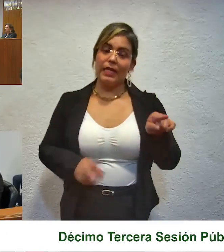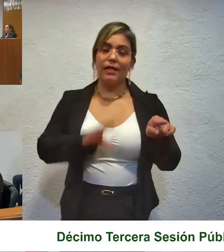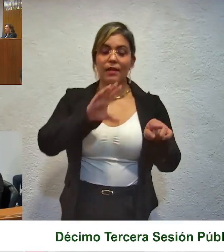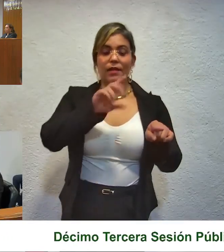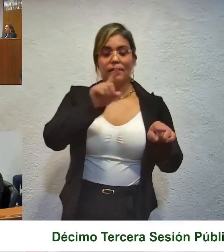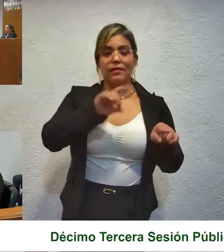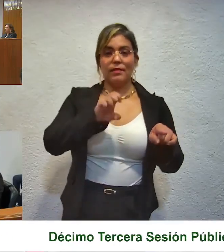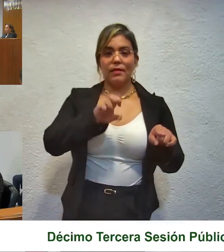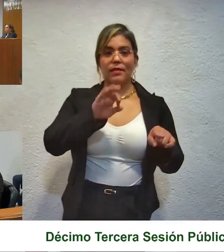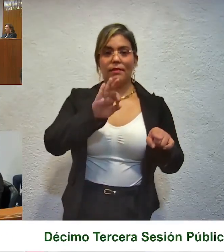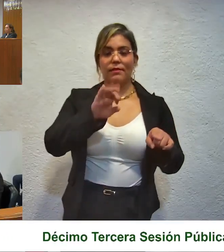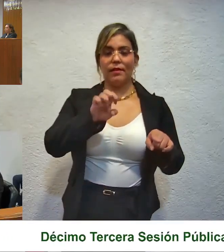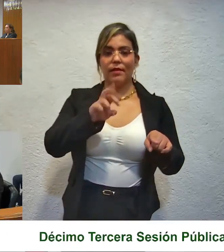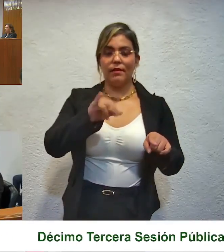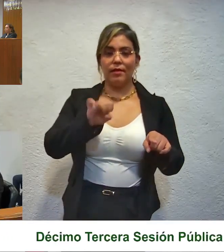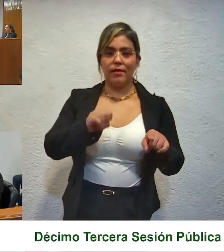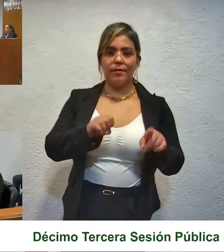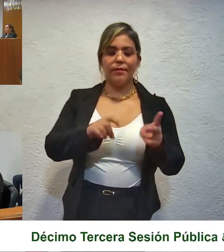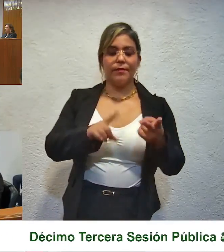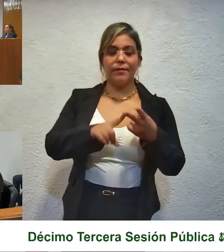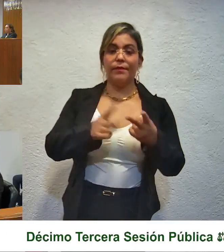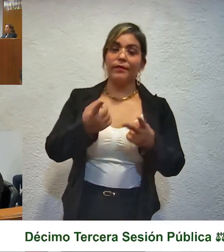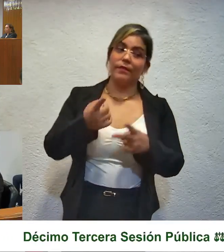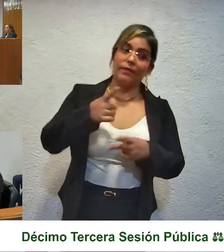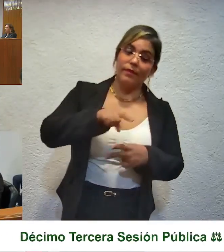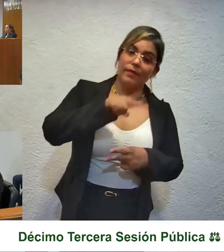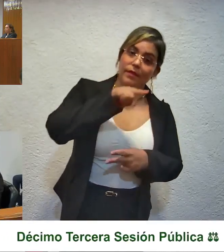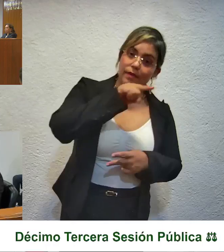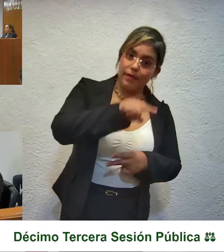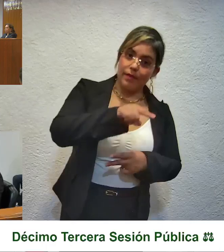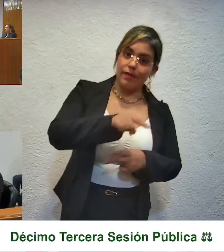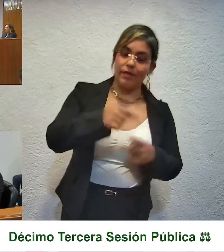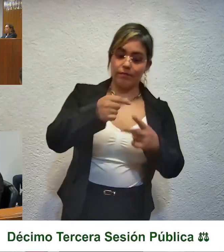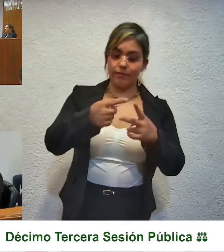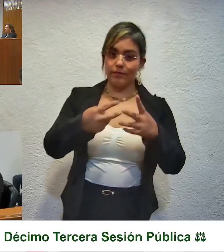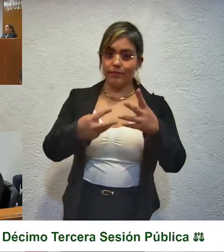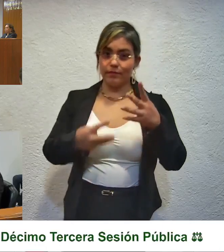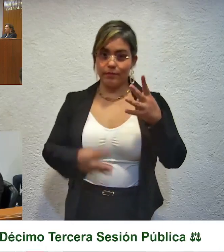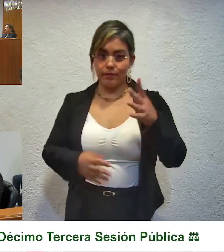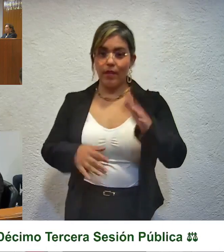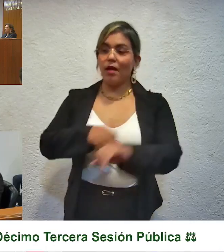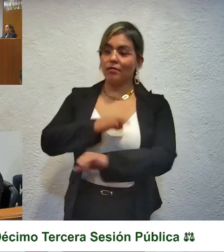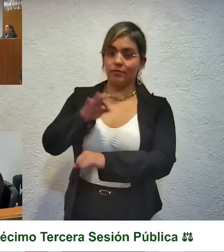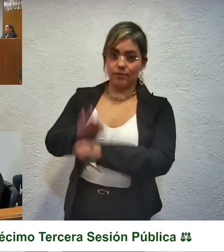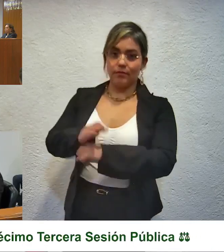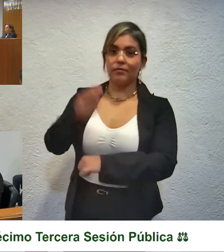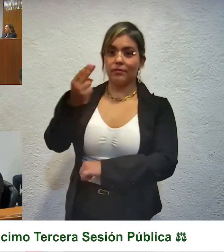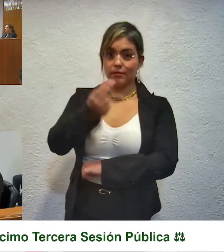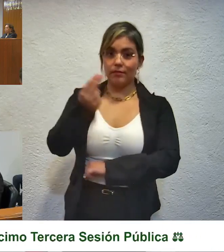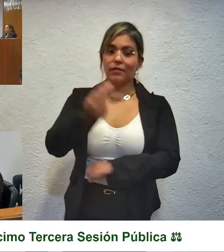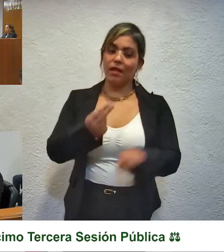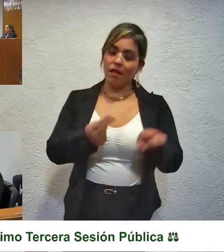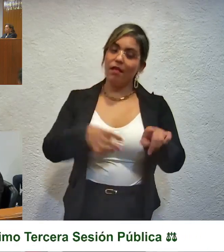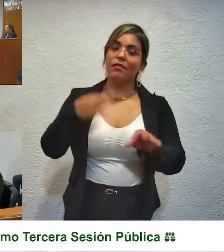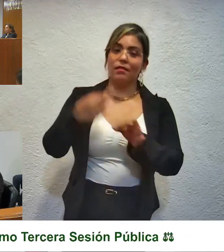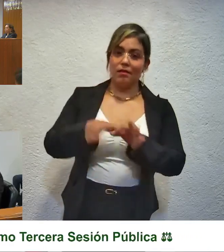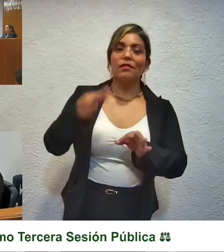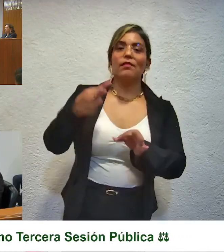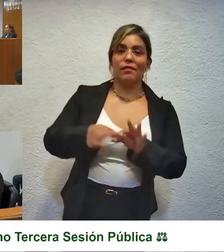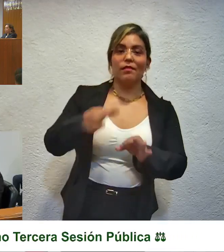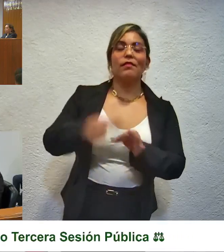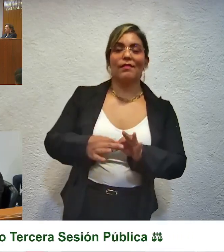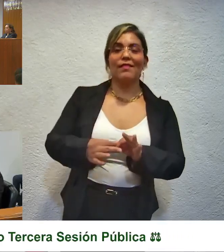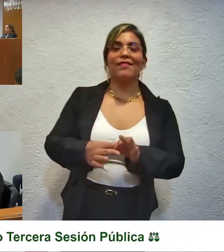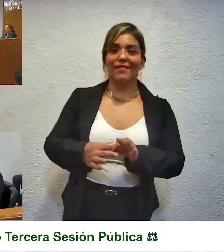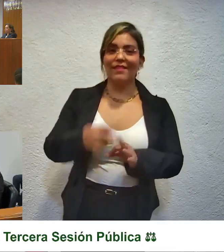Galindo. Segundo, se ordena al denunciado cumplir con las medidas de reparación integral y garantías de no repetición precisadas